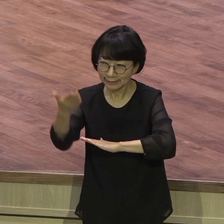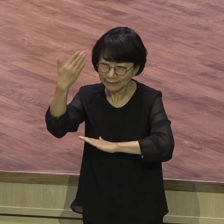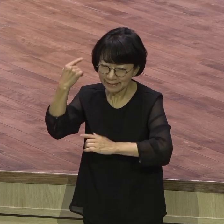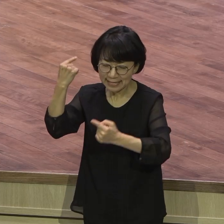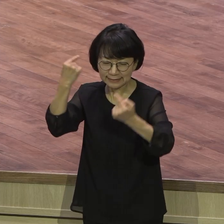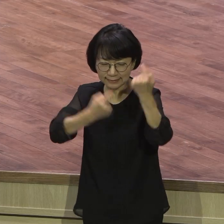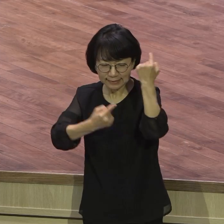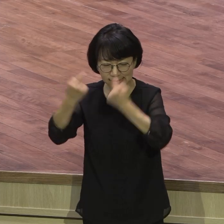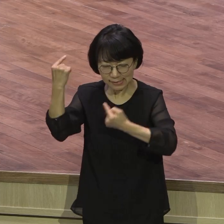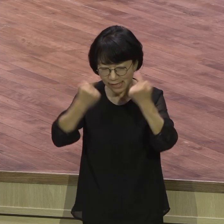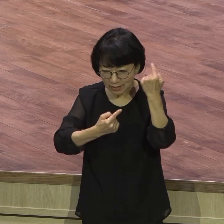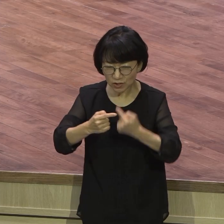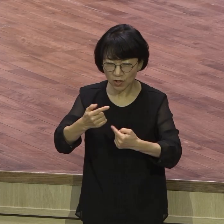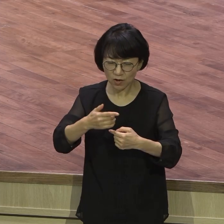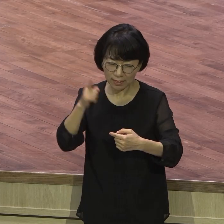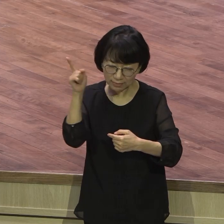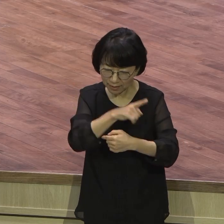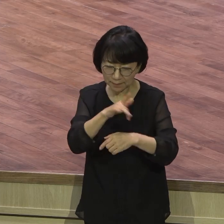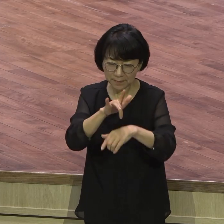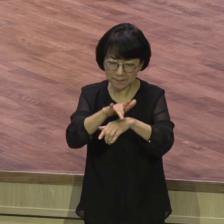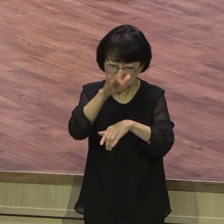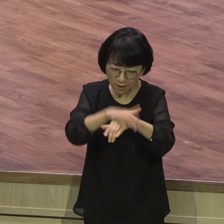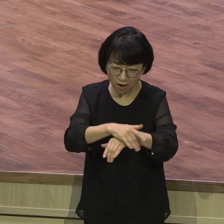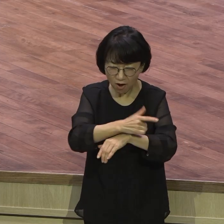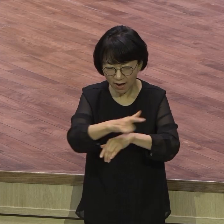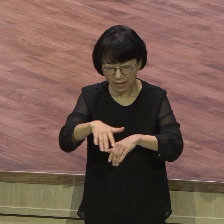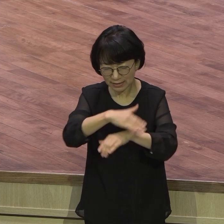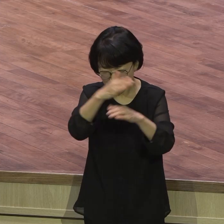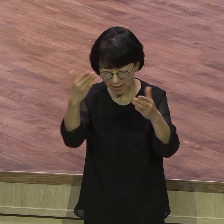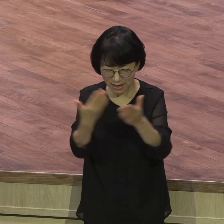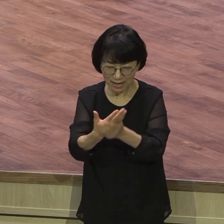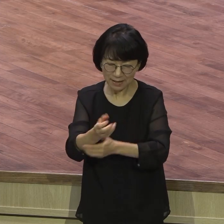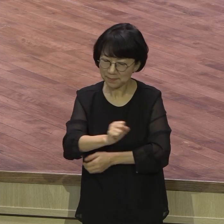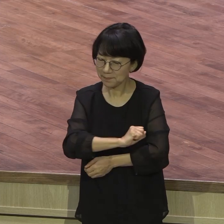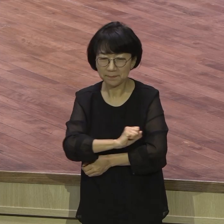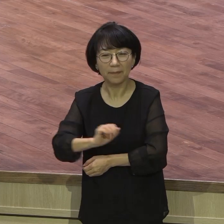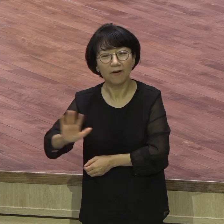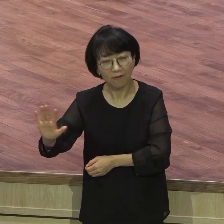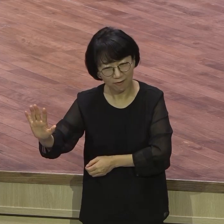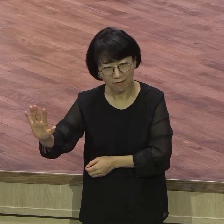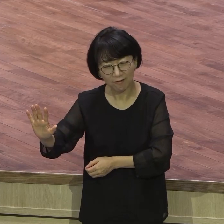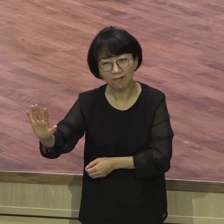선불이 이런 잘못된 습관 영적 이 생활에서 걸림돌 되는 모든 과감하게 다